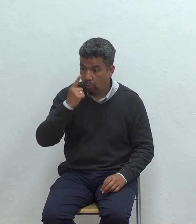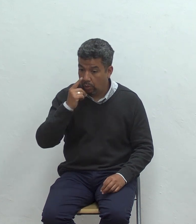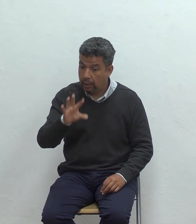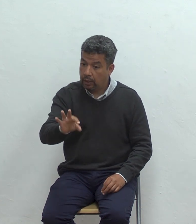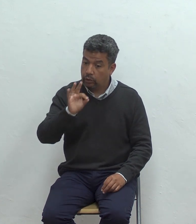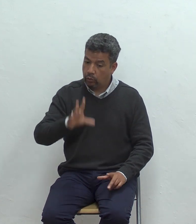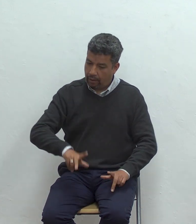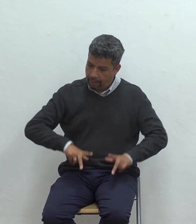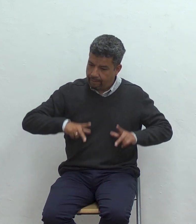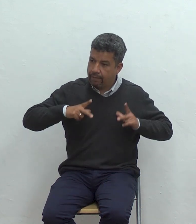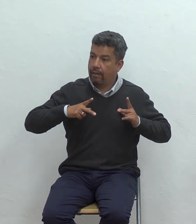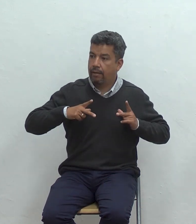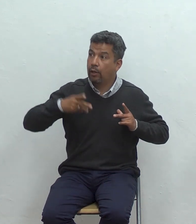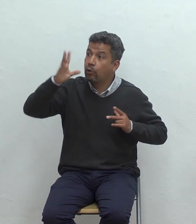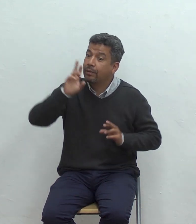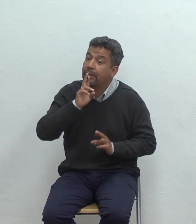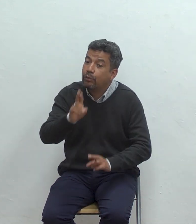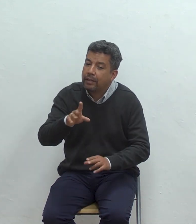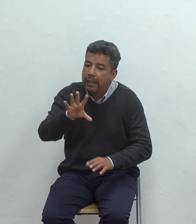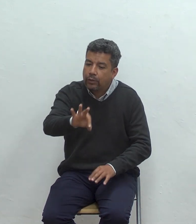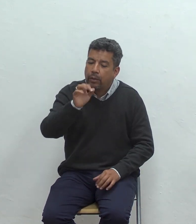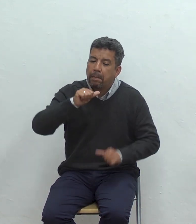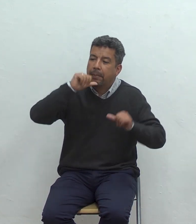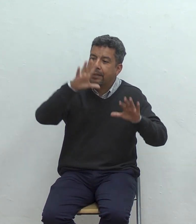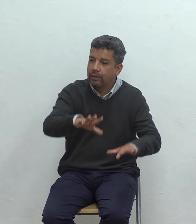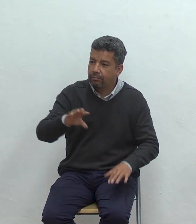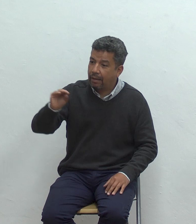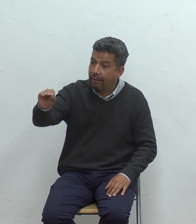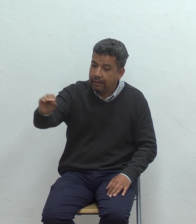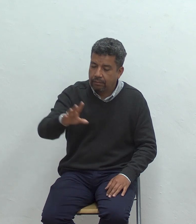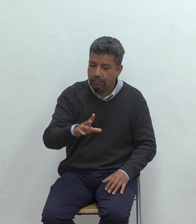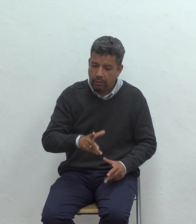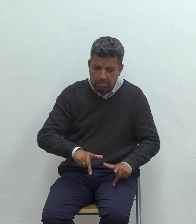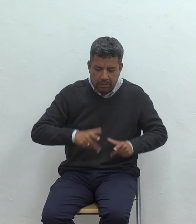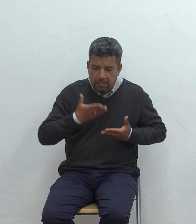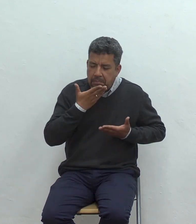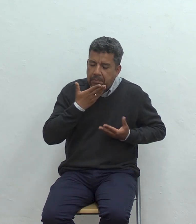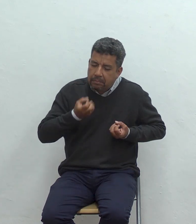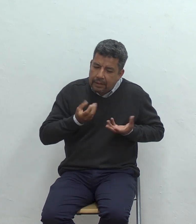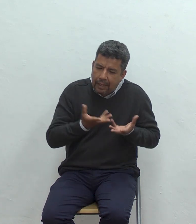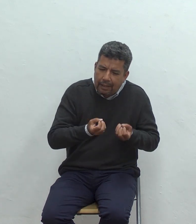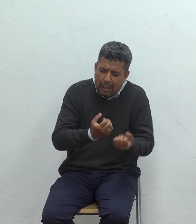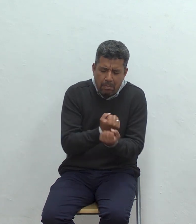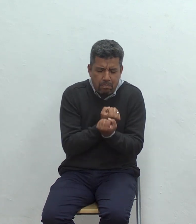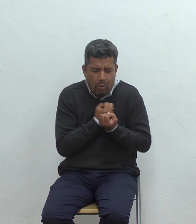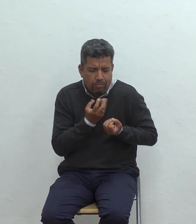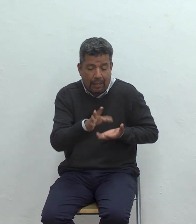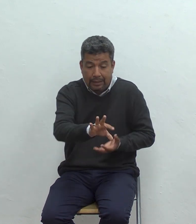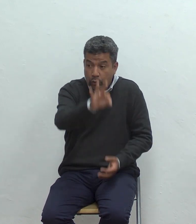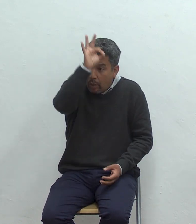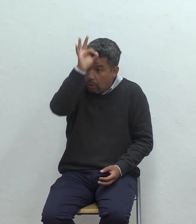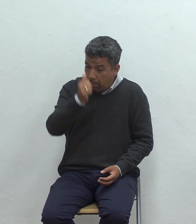escoge la vida para que vivas. Escoge la bendición. Escoge todo el bien que te estoy ofreciendo, mi amor.